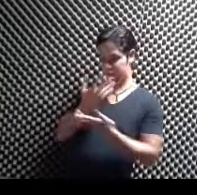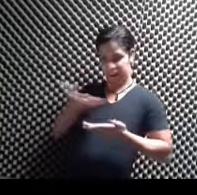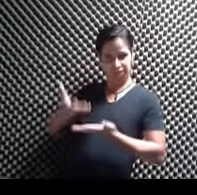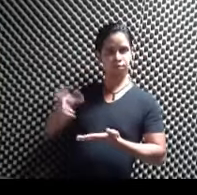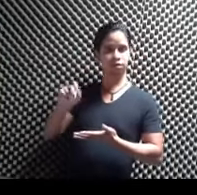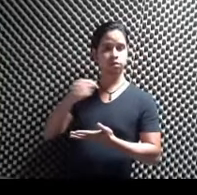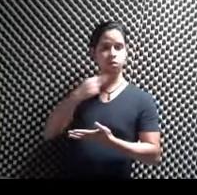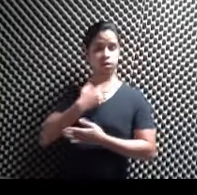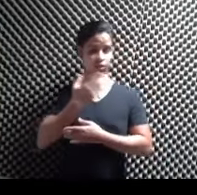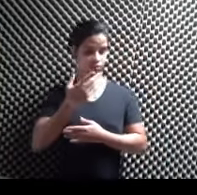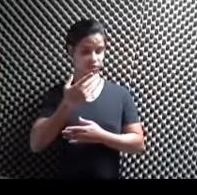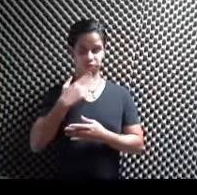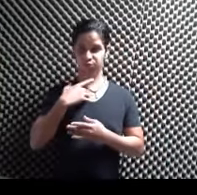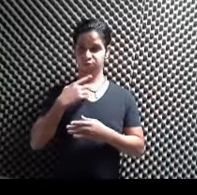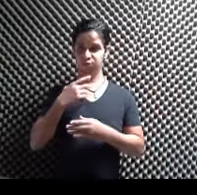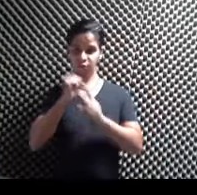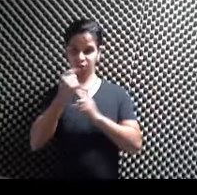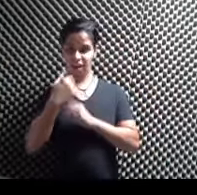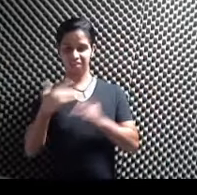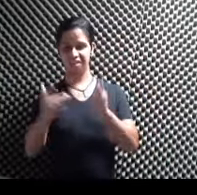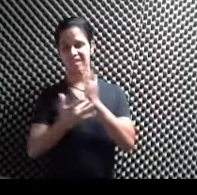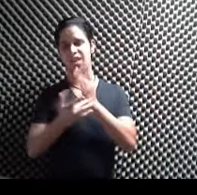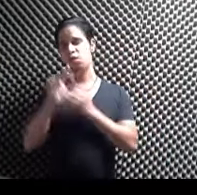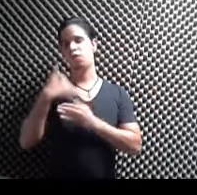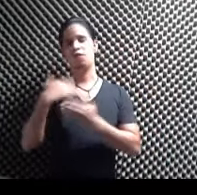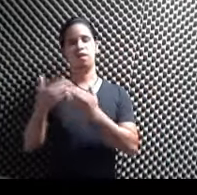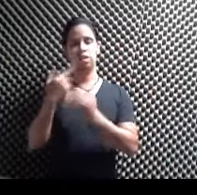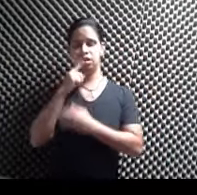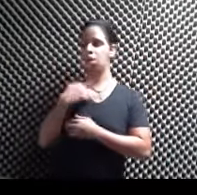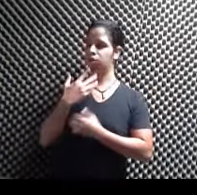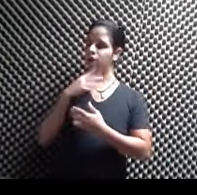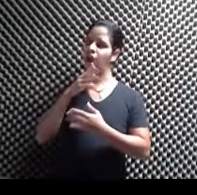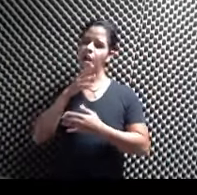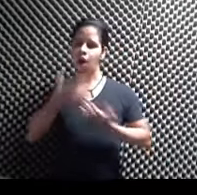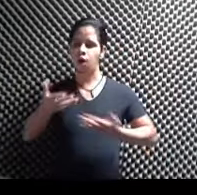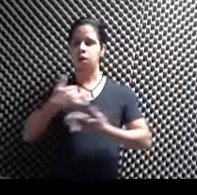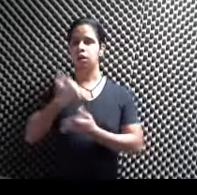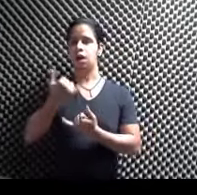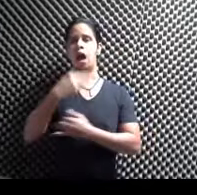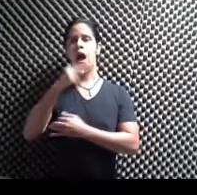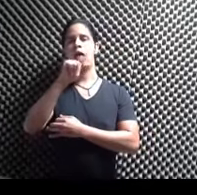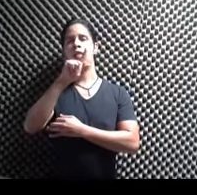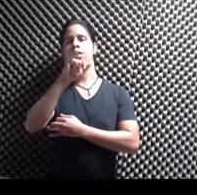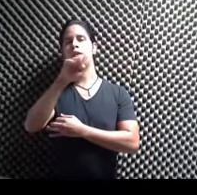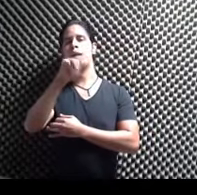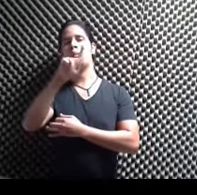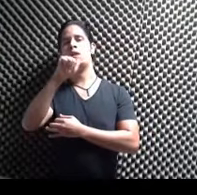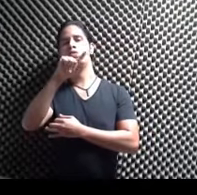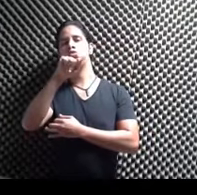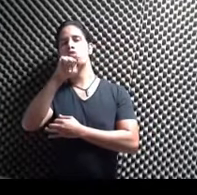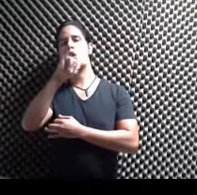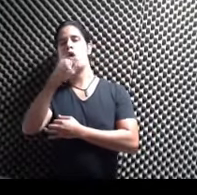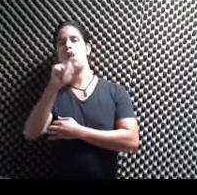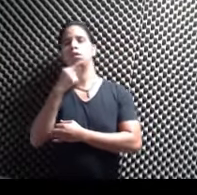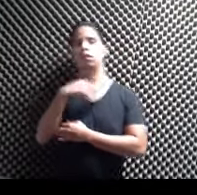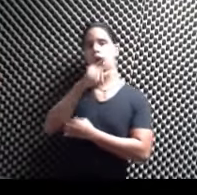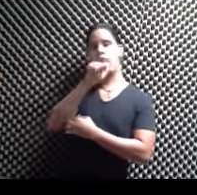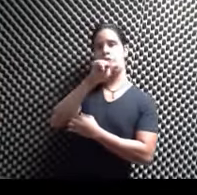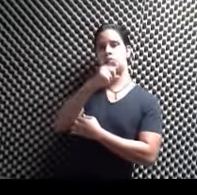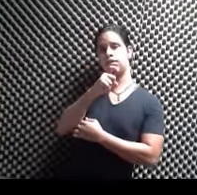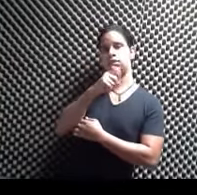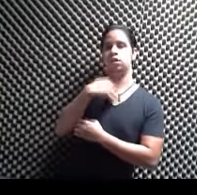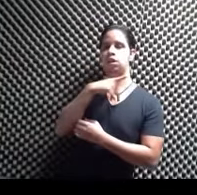que las cosas técnicas no son fáciles. Buenas noches, tengan todos, esta que le hablas, Adriana Pantoja, ¿y tú quién eres? Alex Serrano. Con susto, y aquí